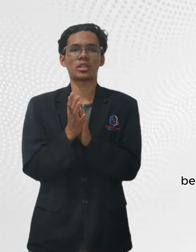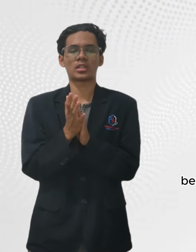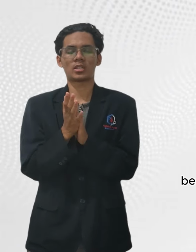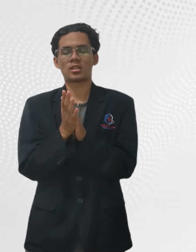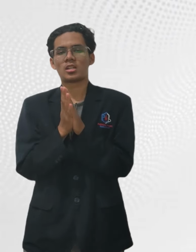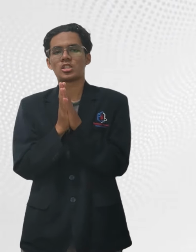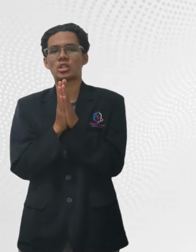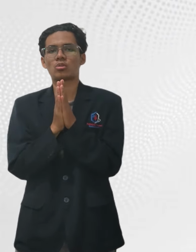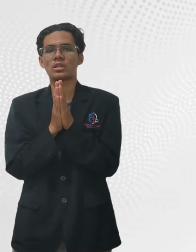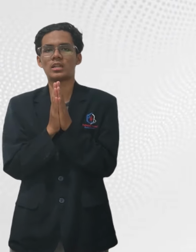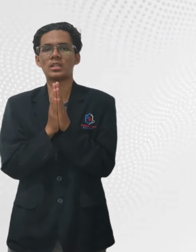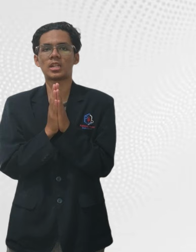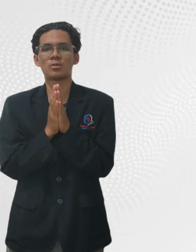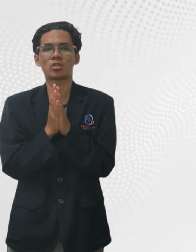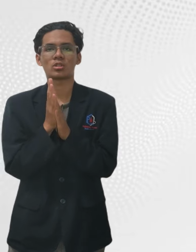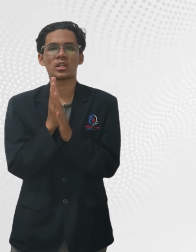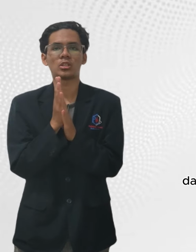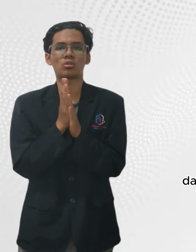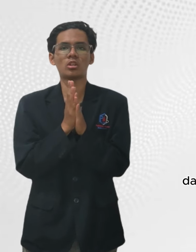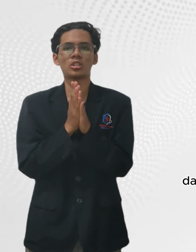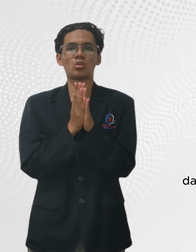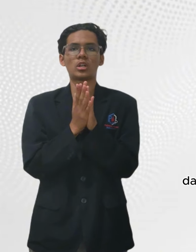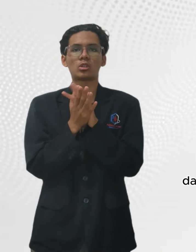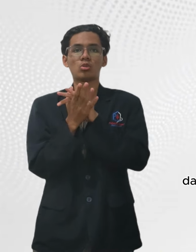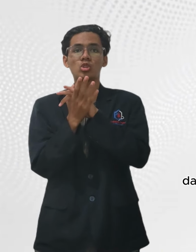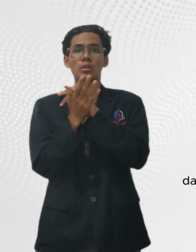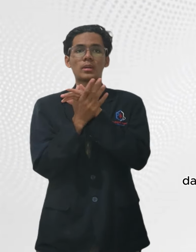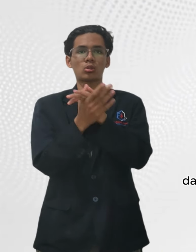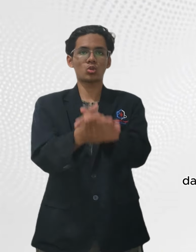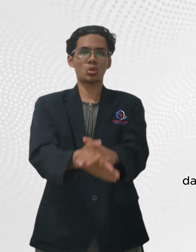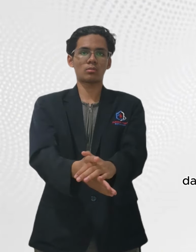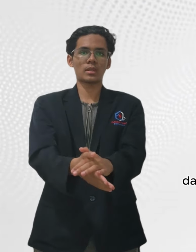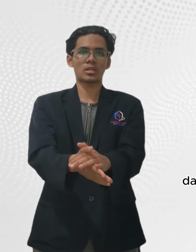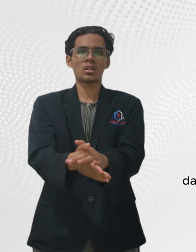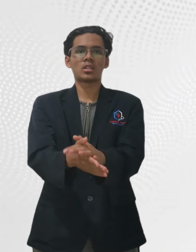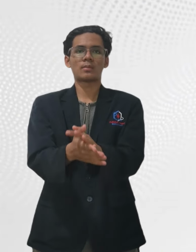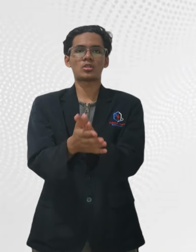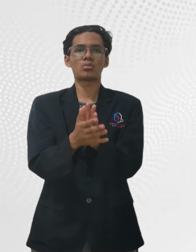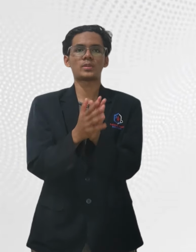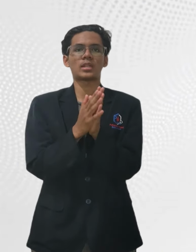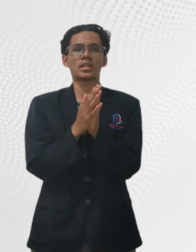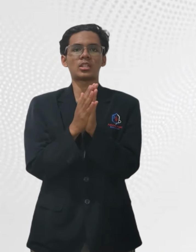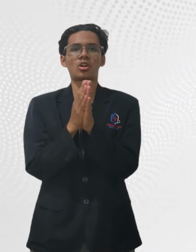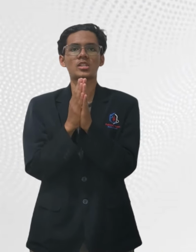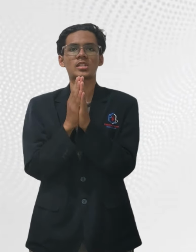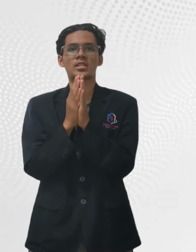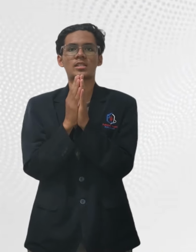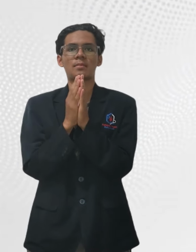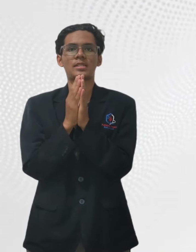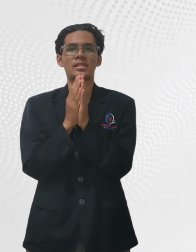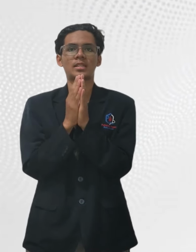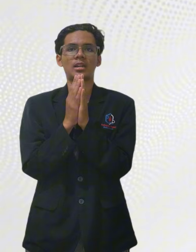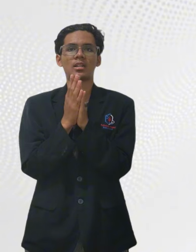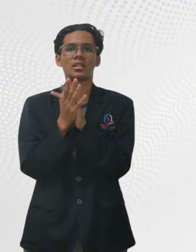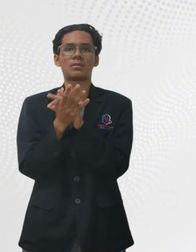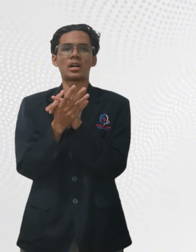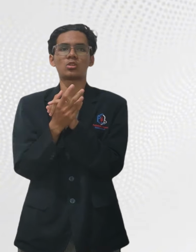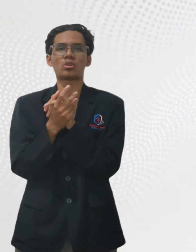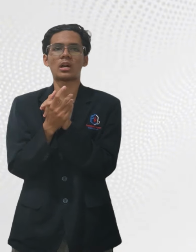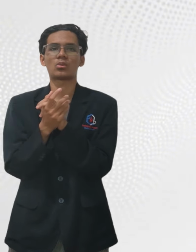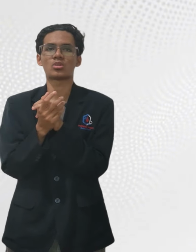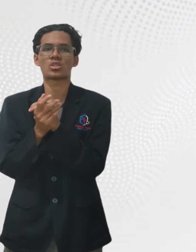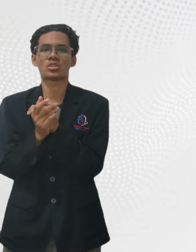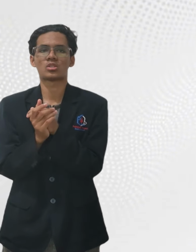sirkuit elektronik. Sirkuit daya, dalam sirkuit daya induktor digunakan untuk berbagai tujuan termasuk penyaringan noise, stabilisasi tegangan,